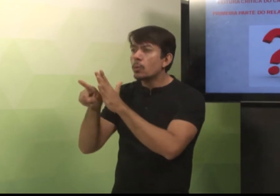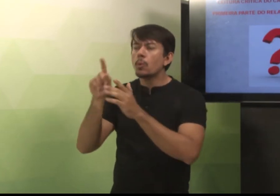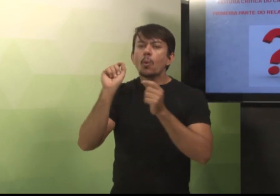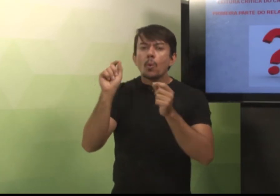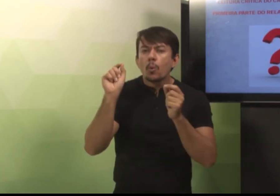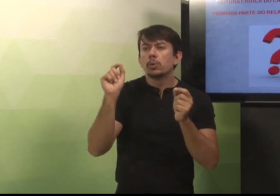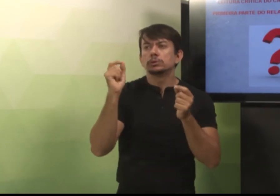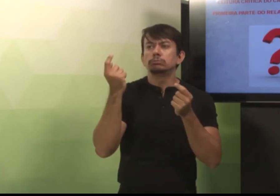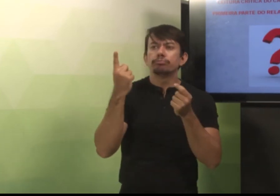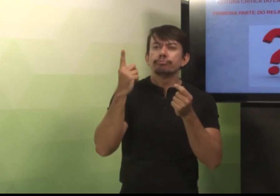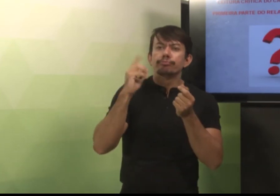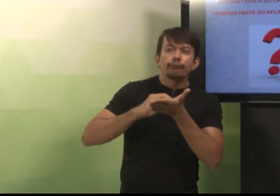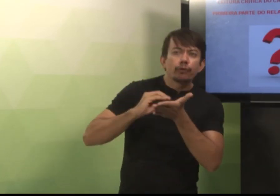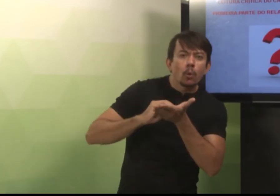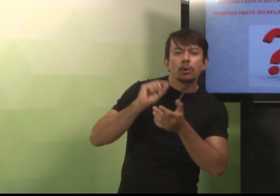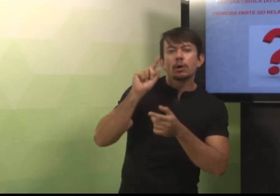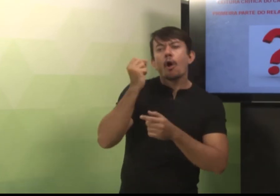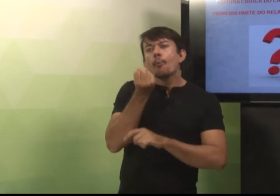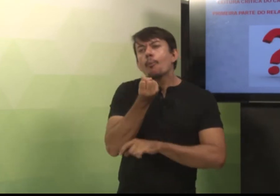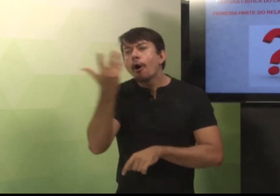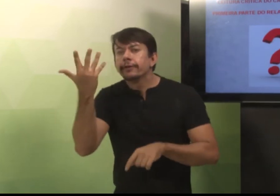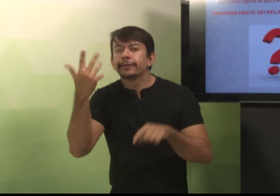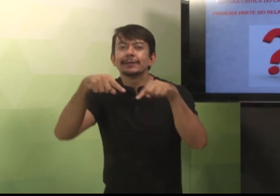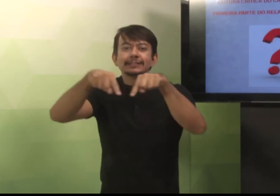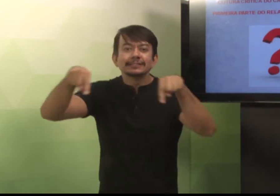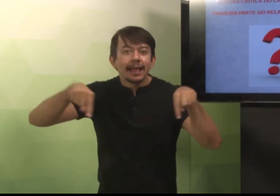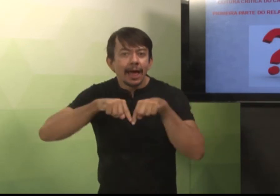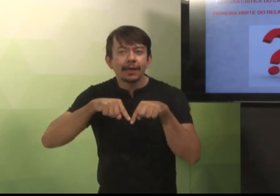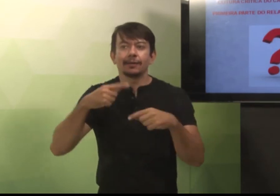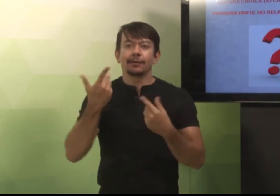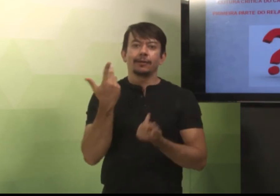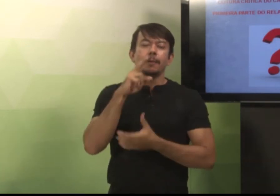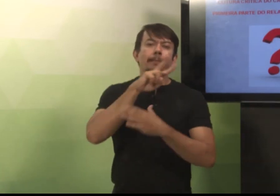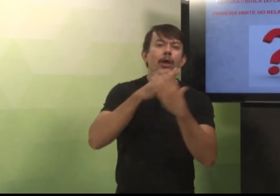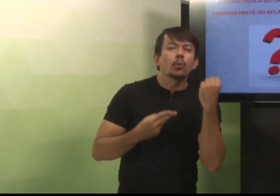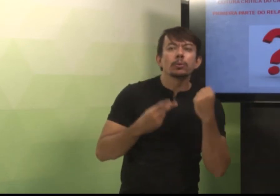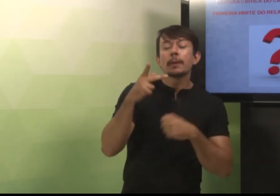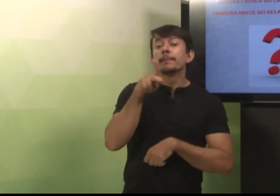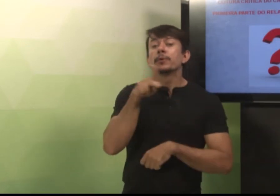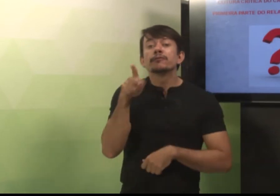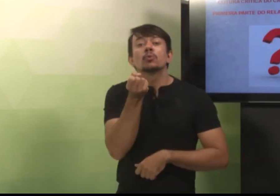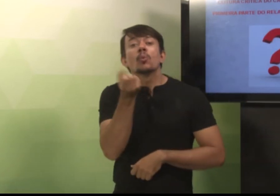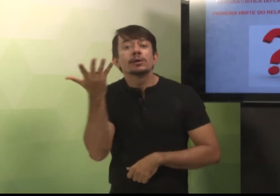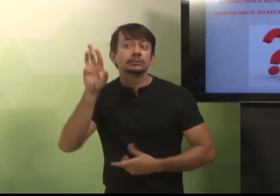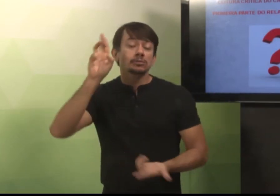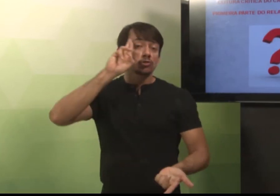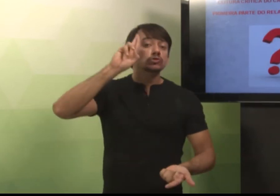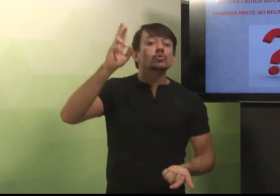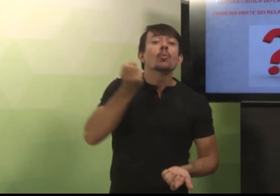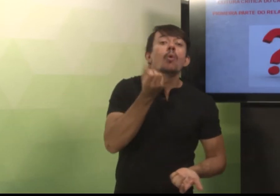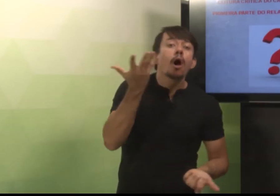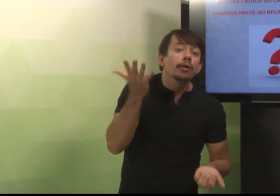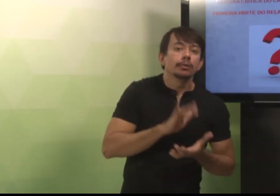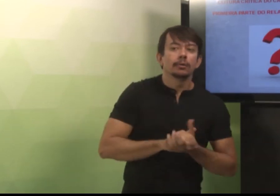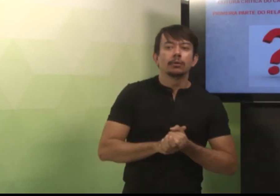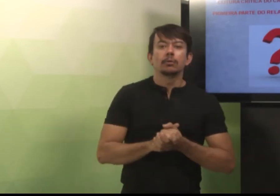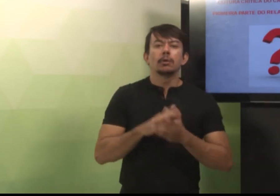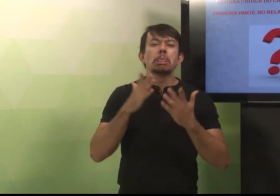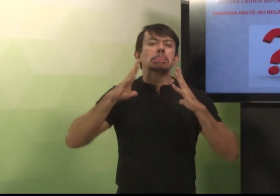fazer perguntas, problematizar. Perguntar o que falta, perguntar ali quantas salas, se é